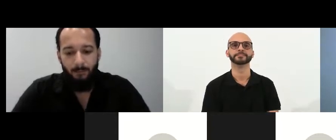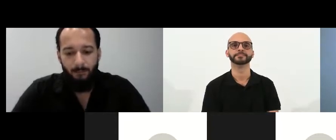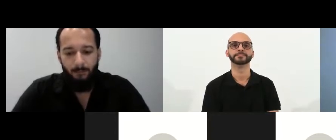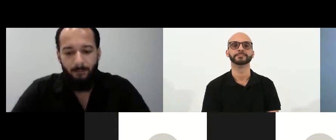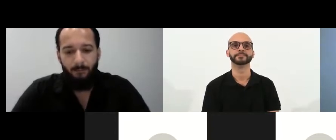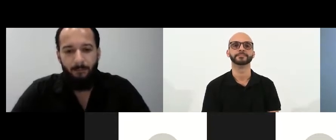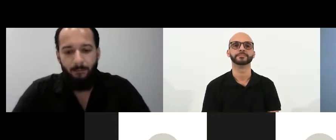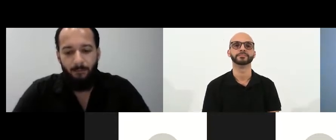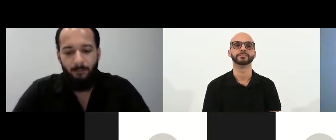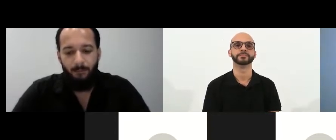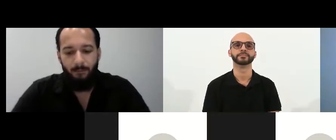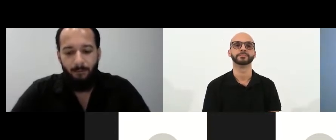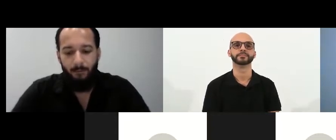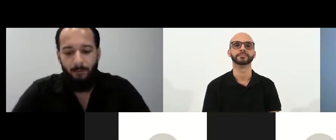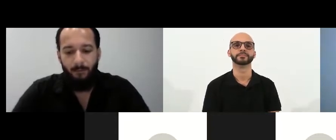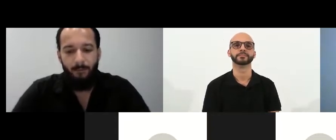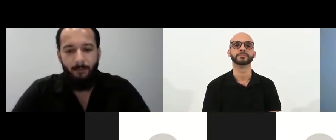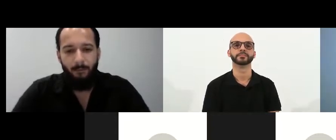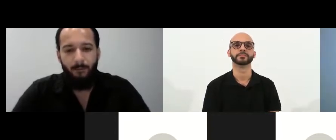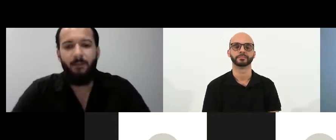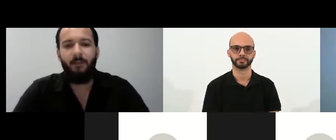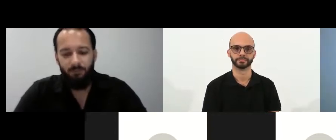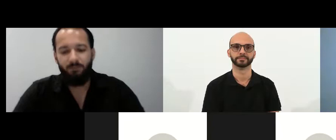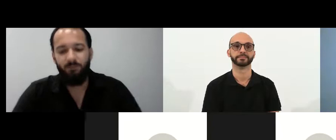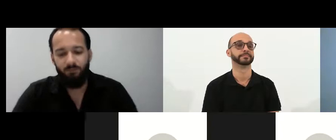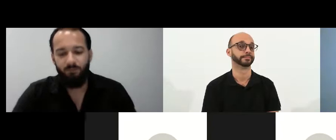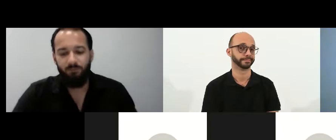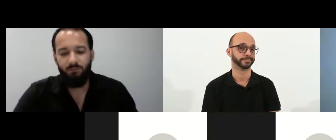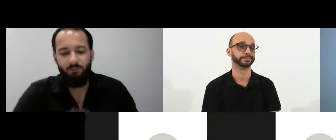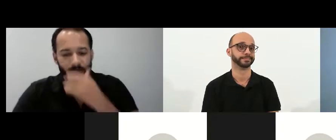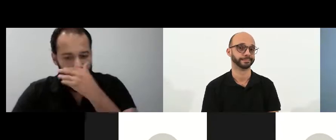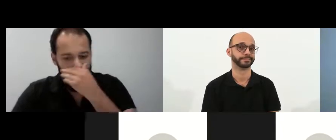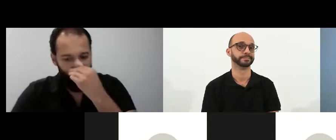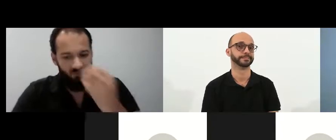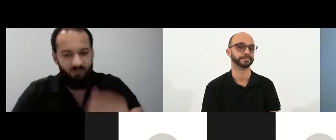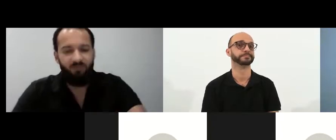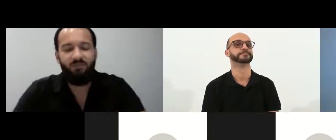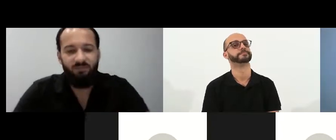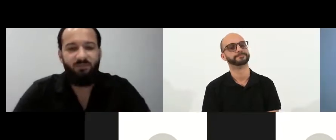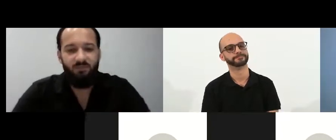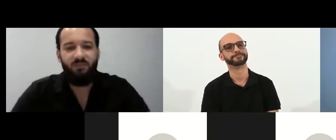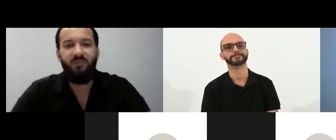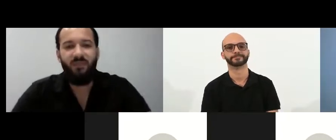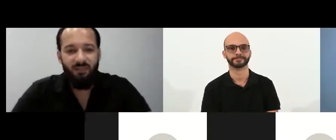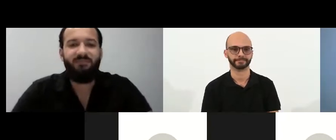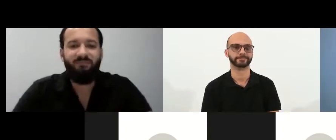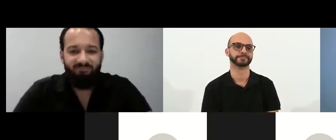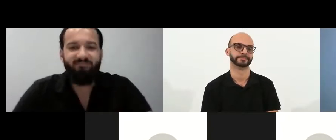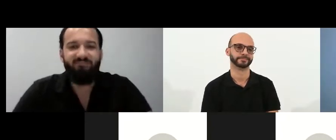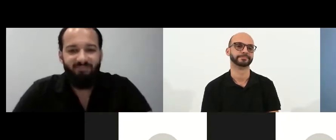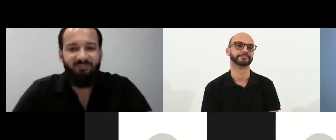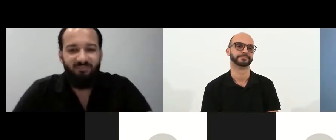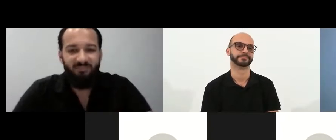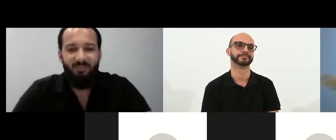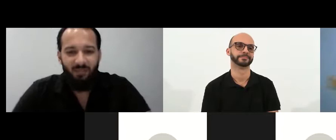a inovação. E se futuramente chegar ao uso da vacina já, se a gente vai continuar com